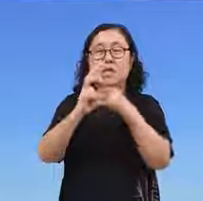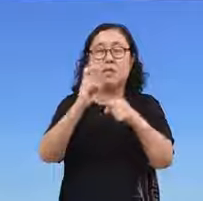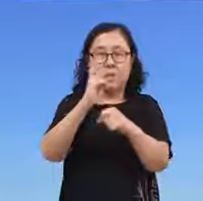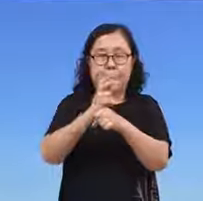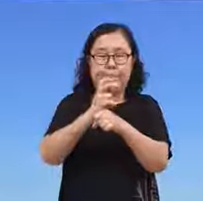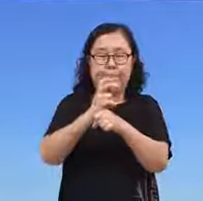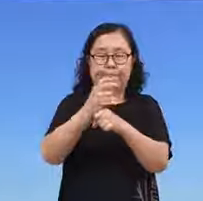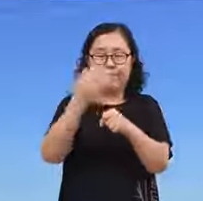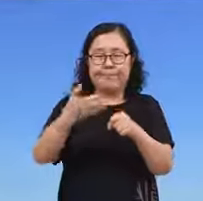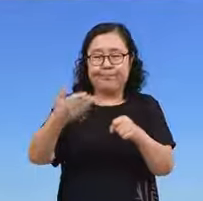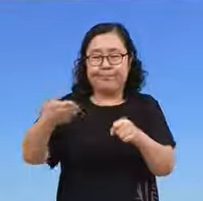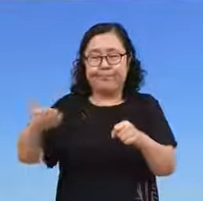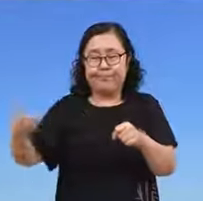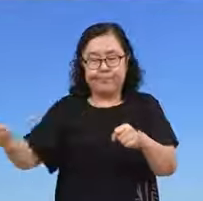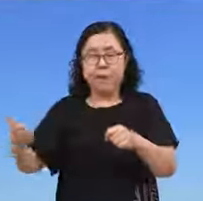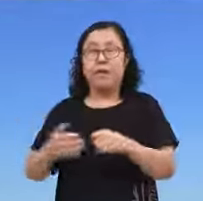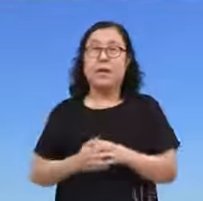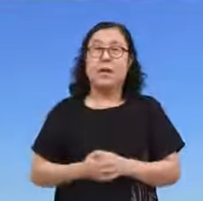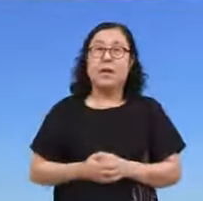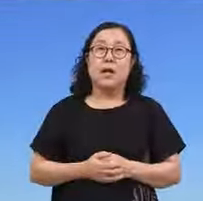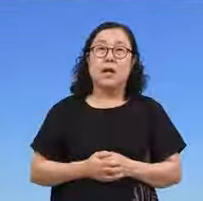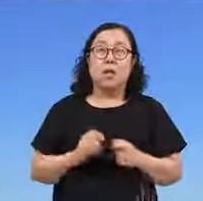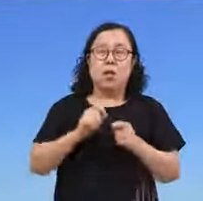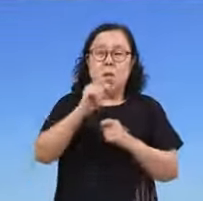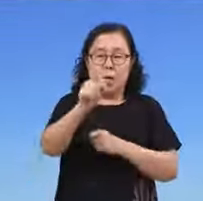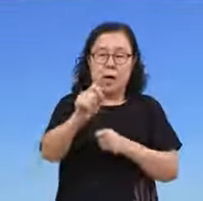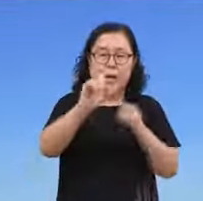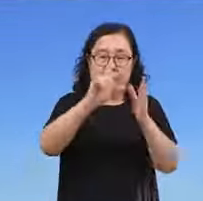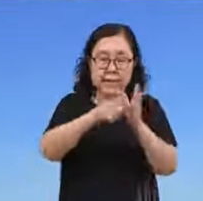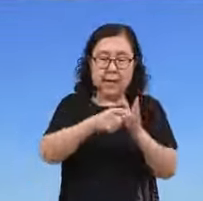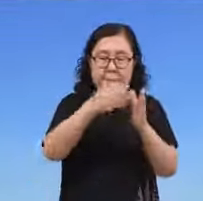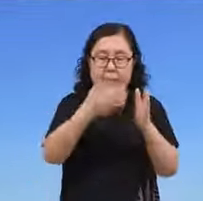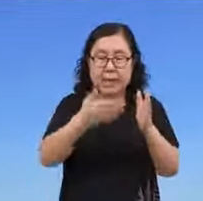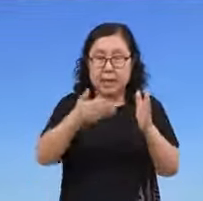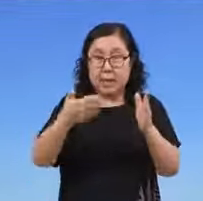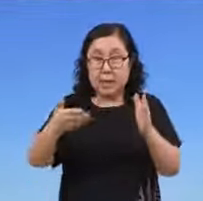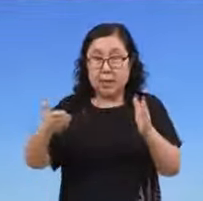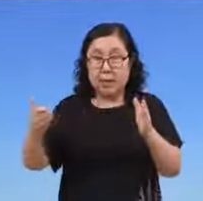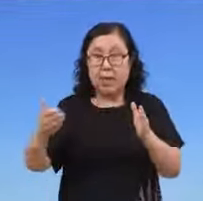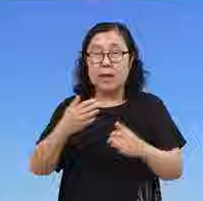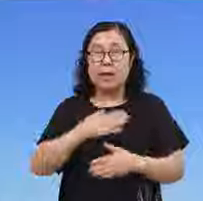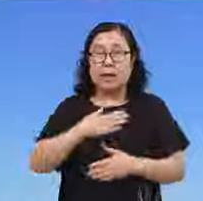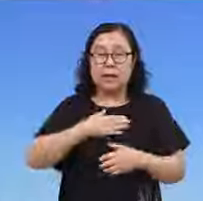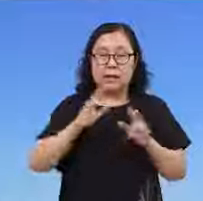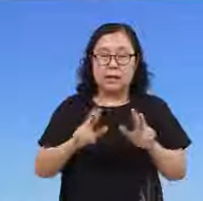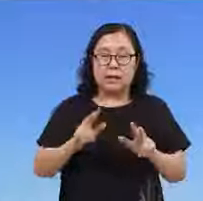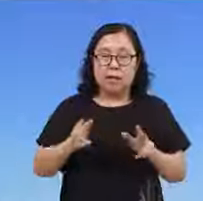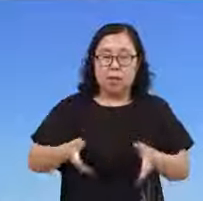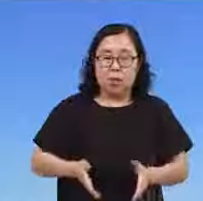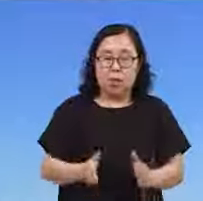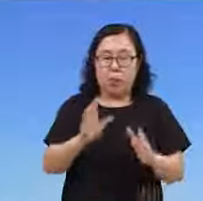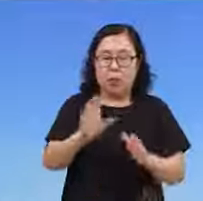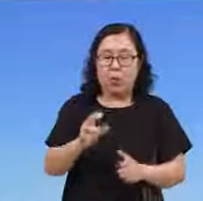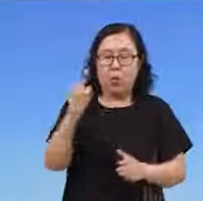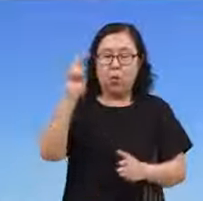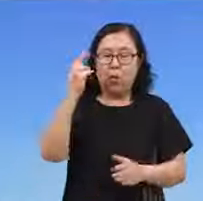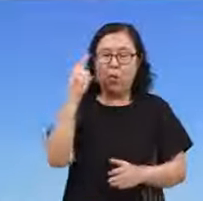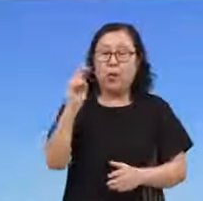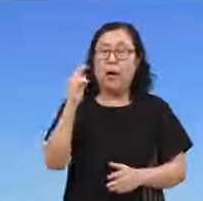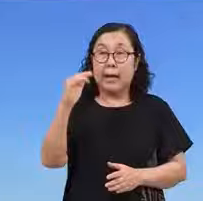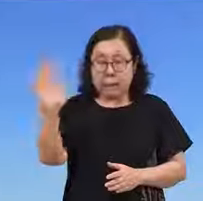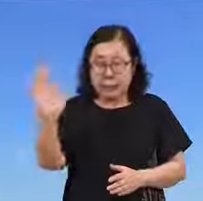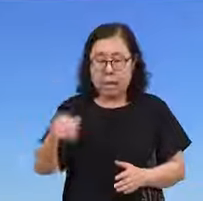20년이 지났습니다. 그 긴 세월을 객지에서 보낸 야곱이 이제 나는 이제 고향으로 돌아갈 것이라고